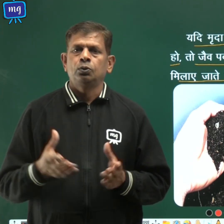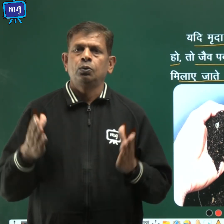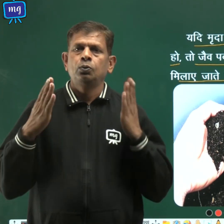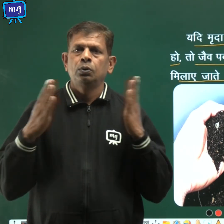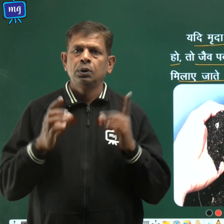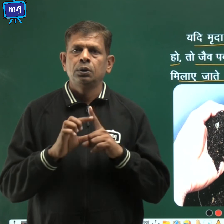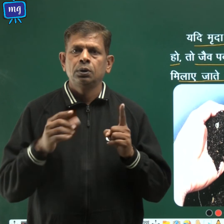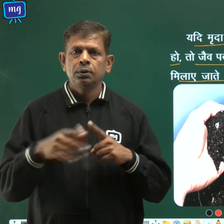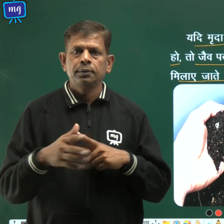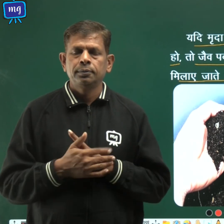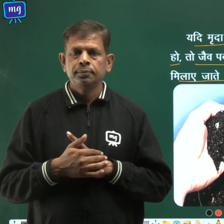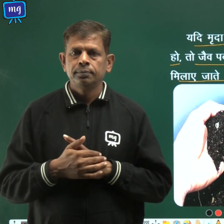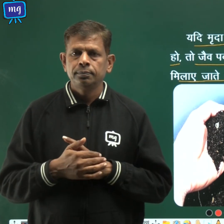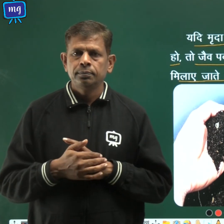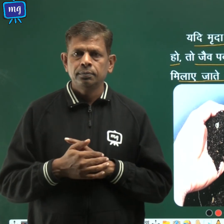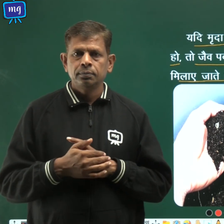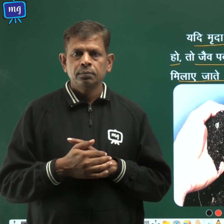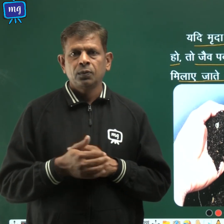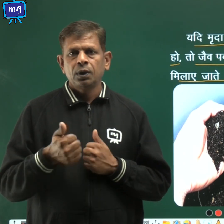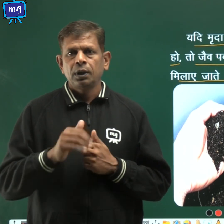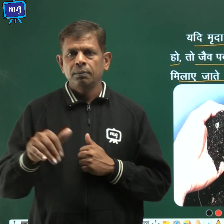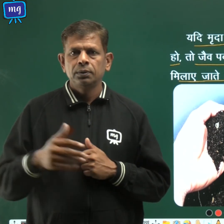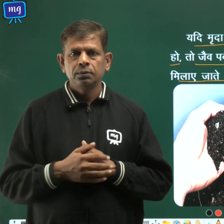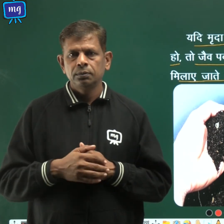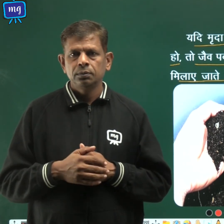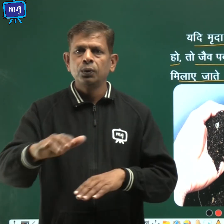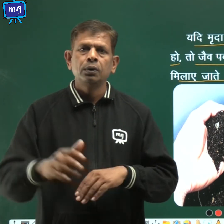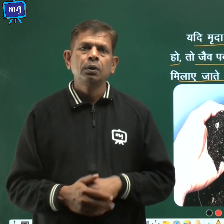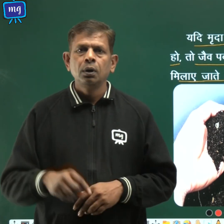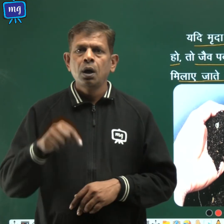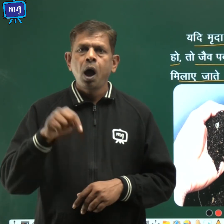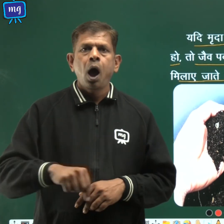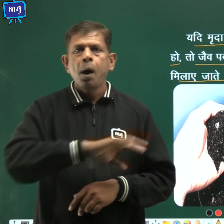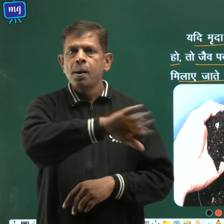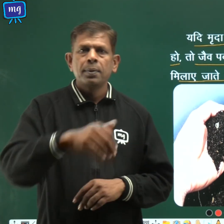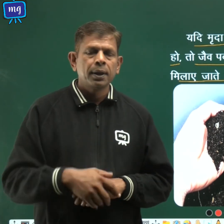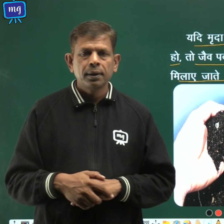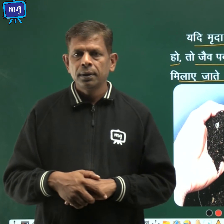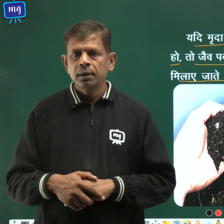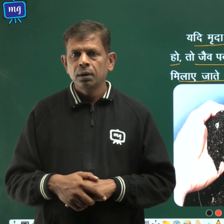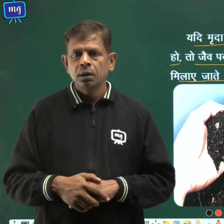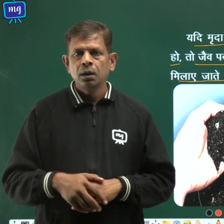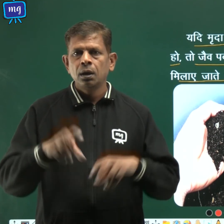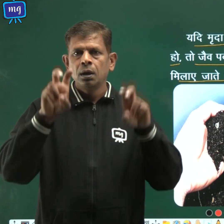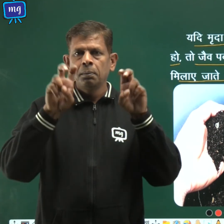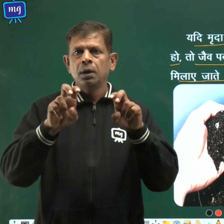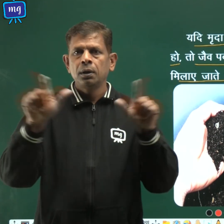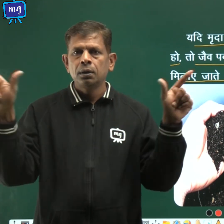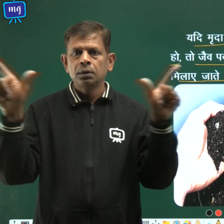उदासीन कर देते हैं। ठीक है बच्चों, अब हमने पाठ का